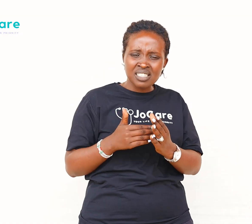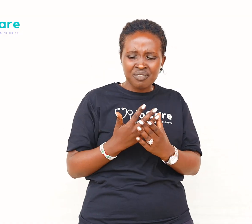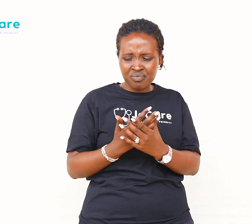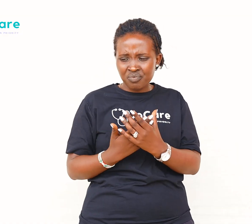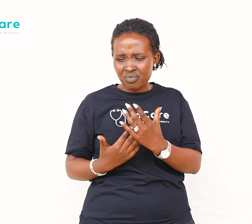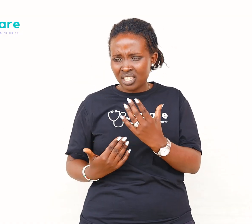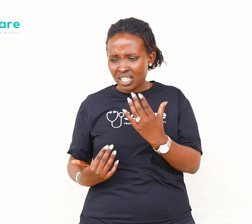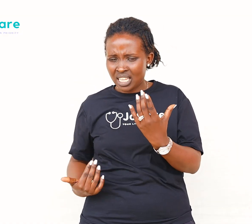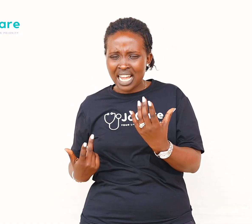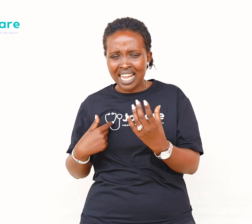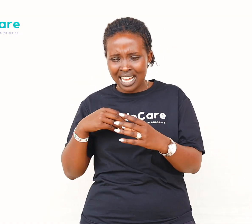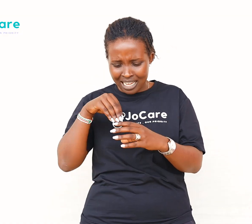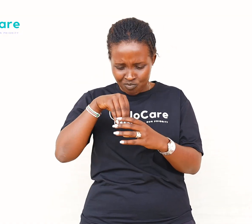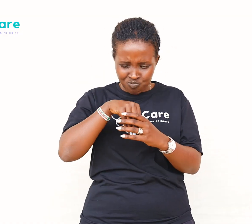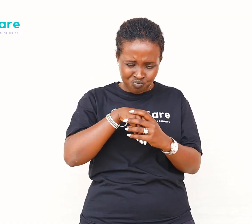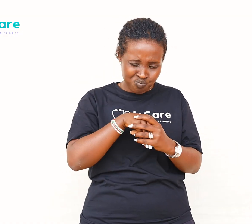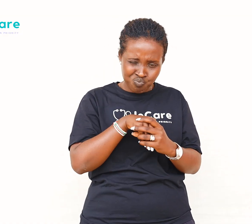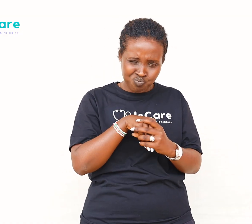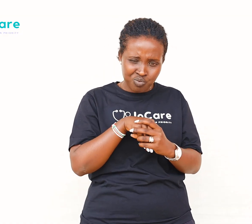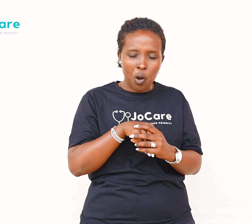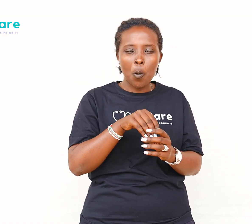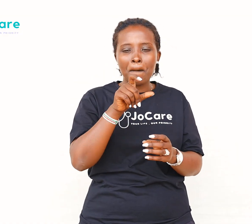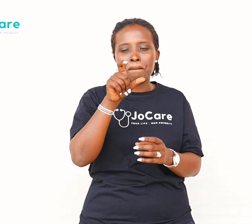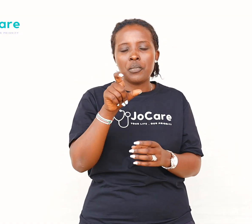ahubwo bikajyamo. Noneho rero umuntu iyo